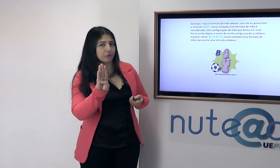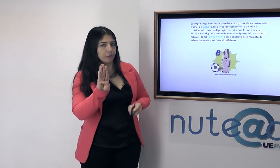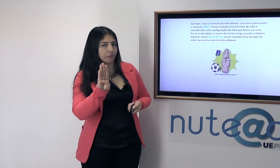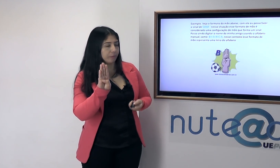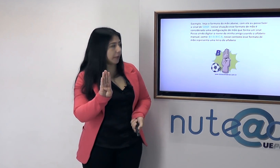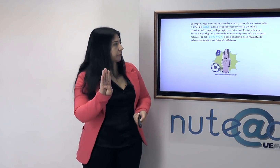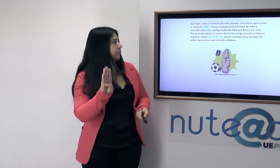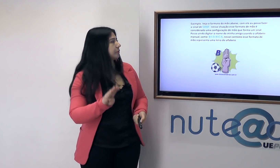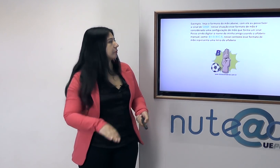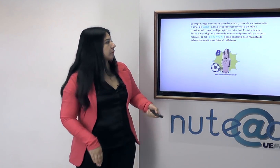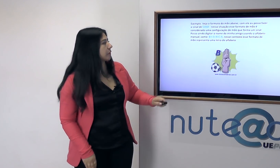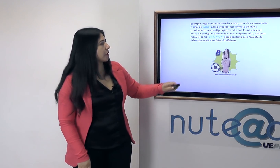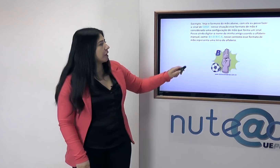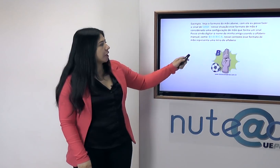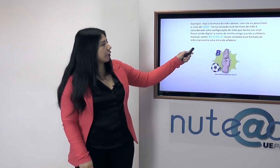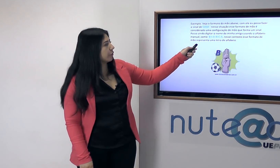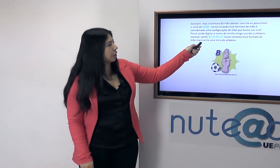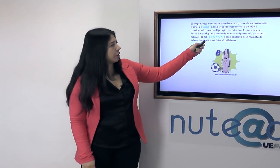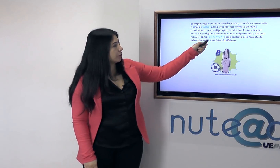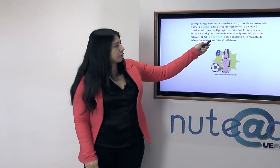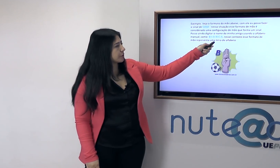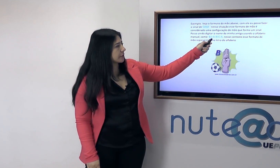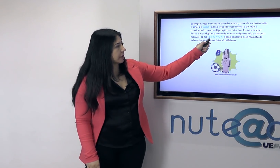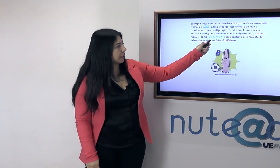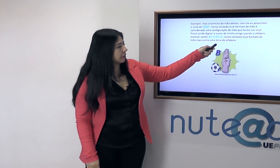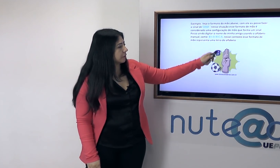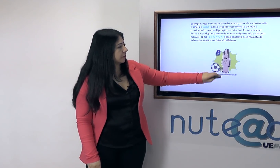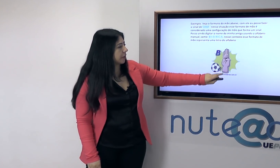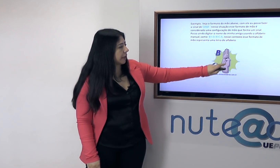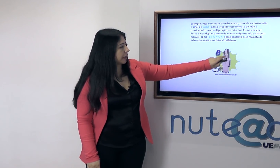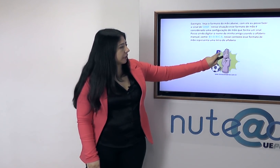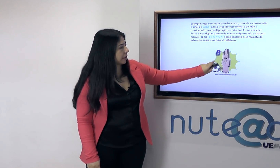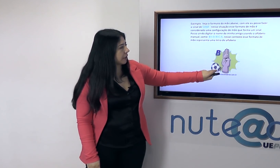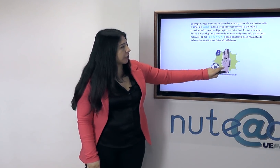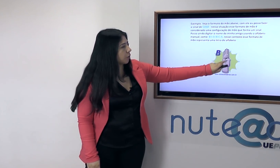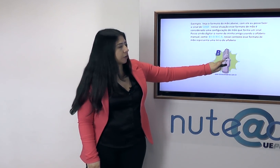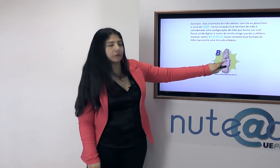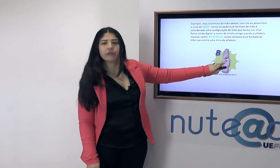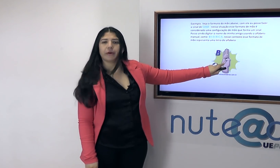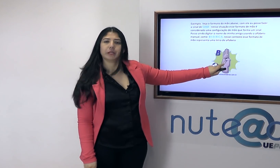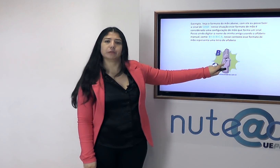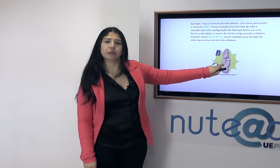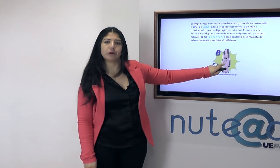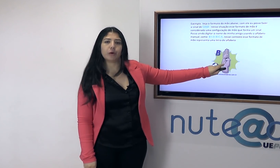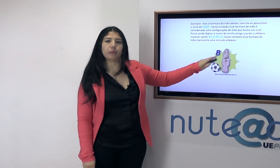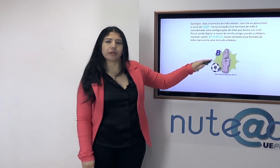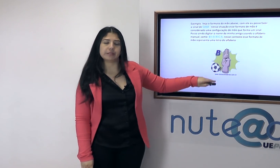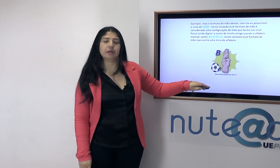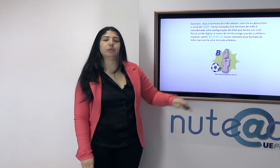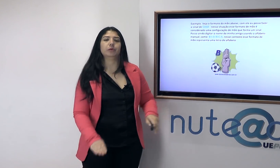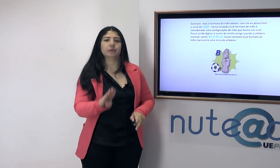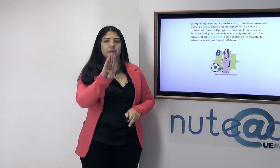de mão em B, eu vou usar ela enquanto alfabeto manual. Por exemplo,